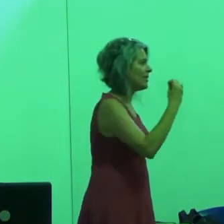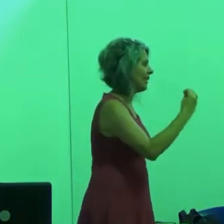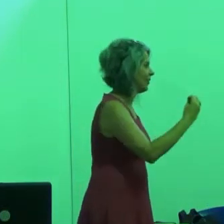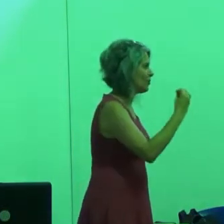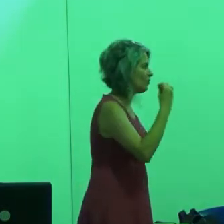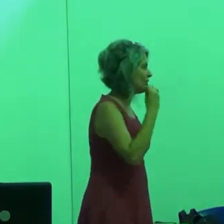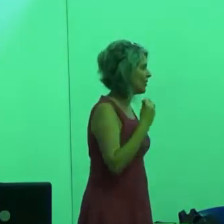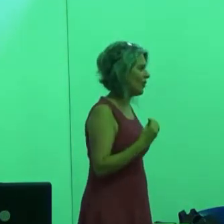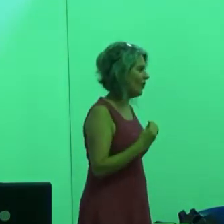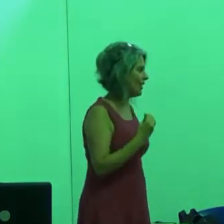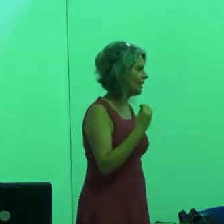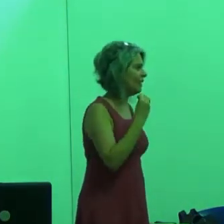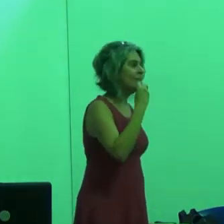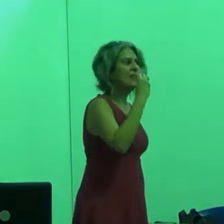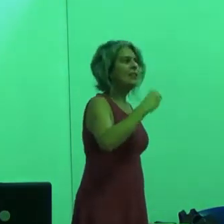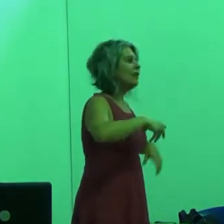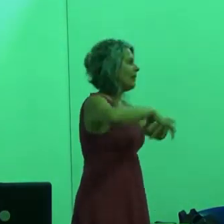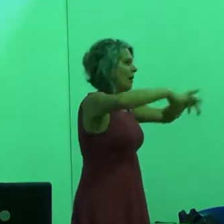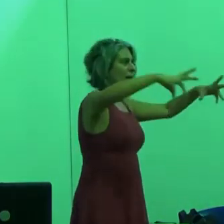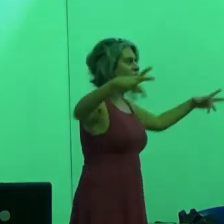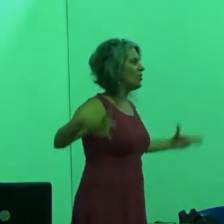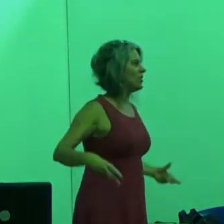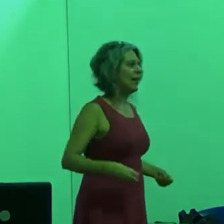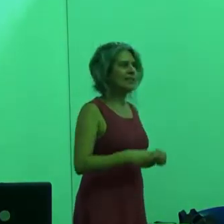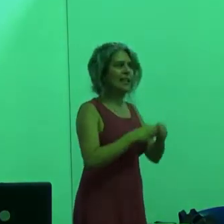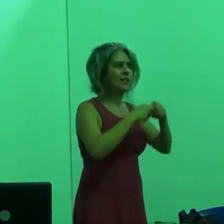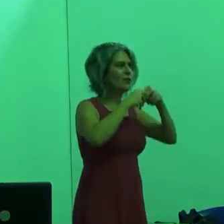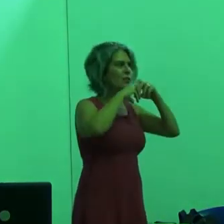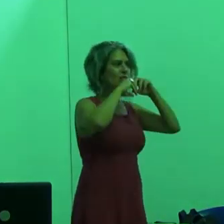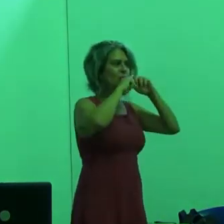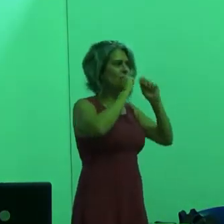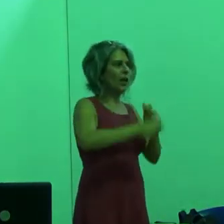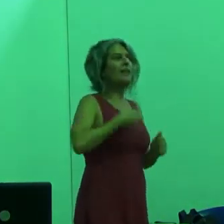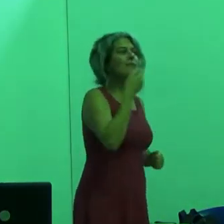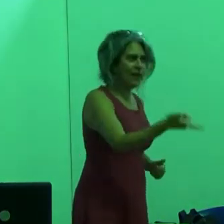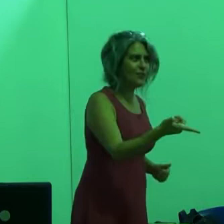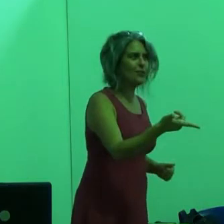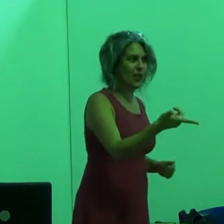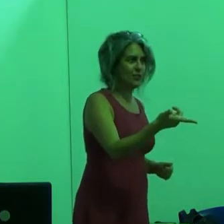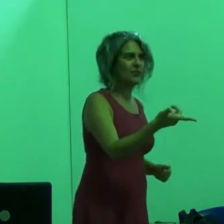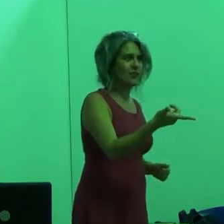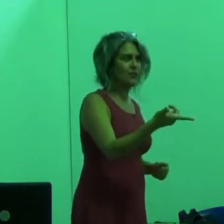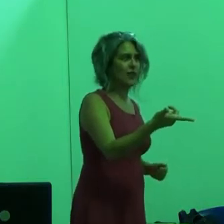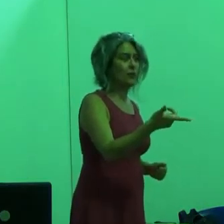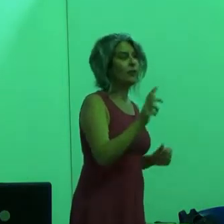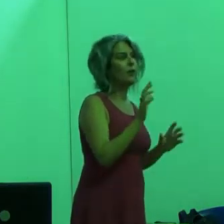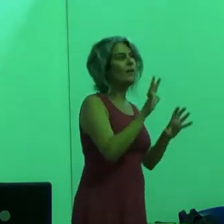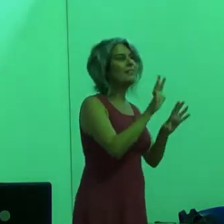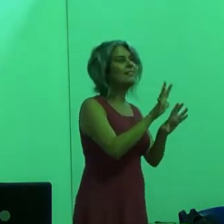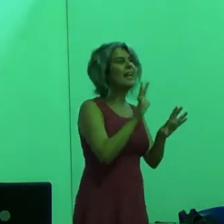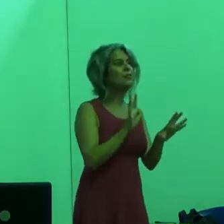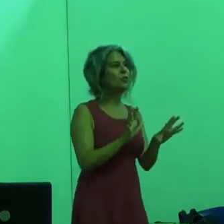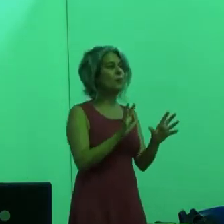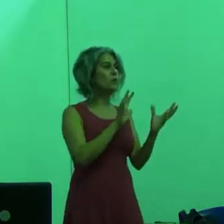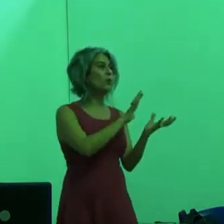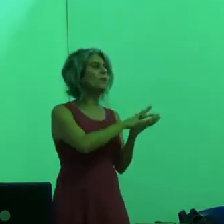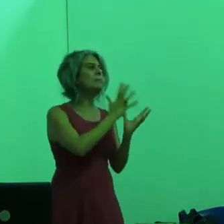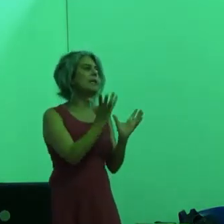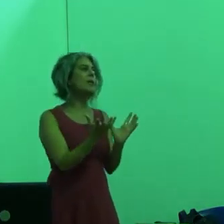certa conjuntura histórica, a partir de certas relações institucionais, faz o gesto inscricional. Então esses dados de pessoa não explicam a